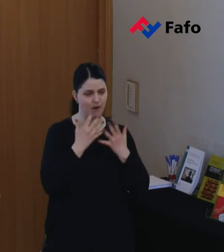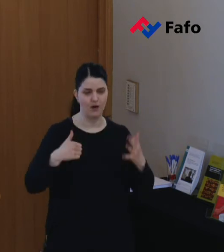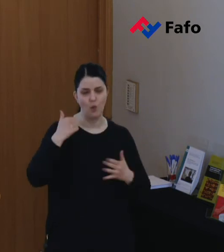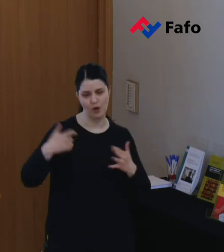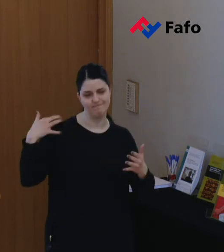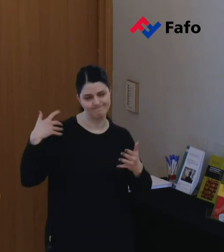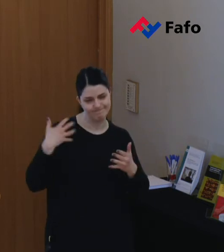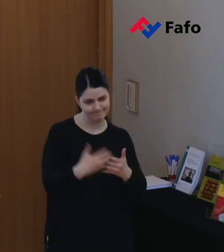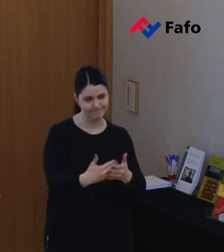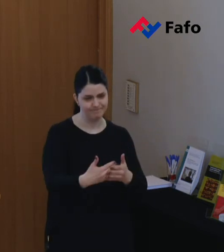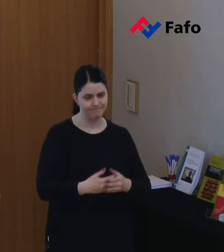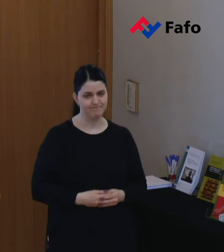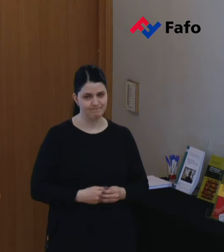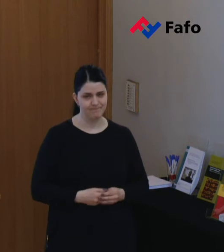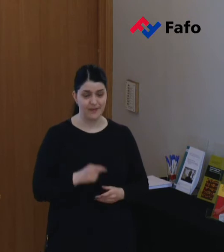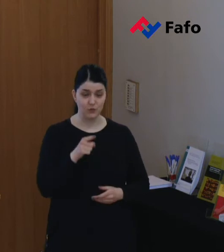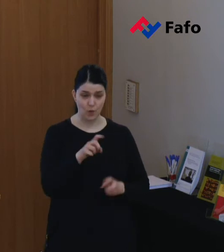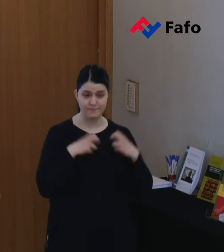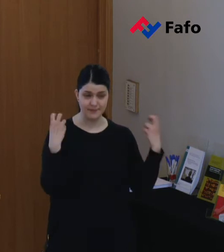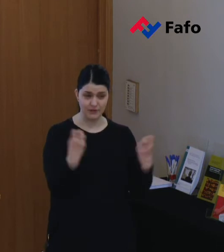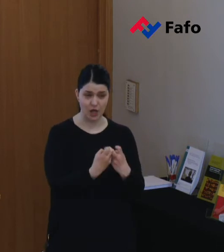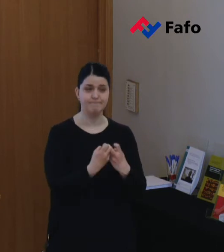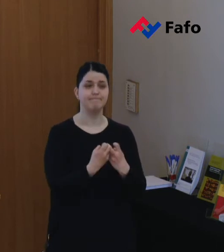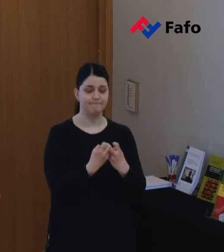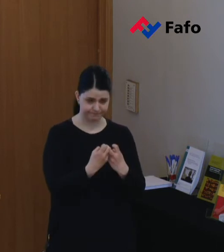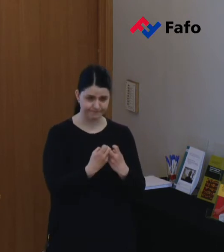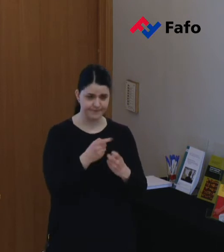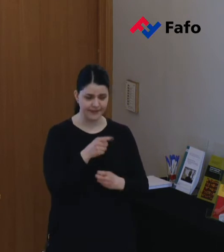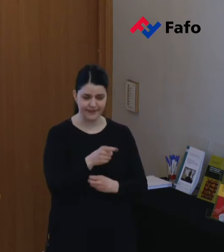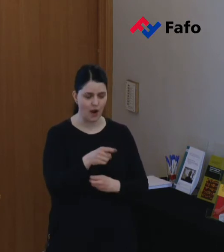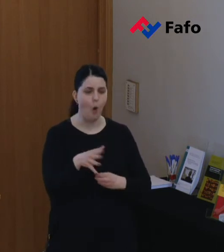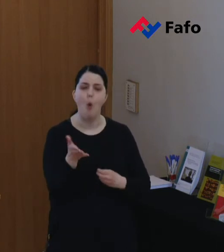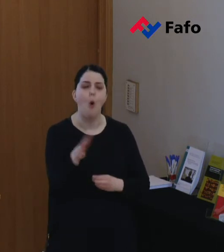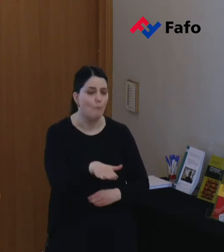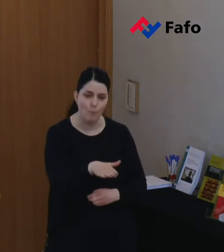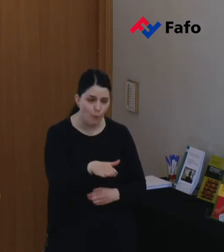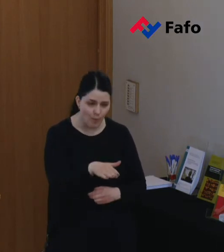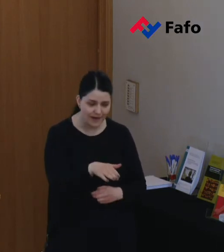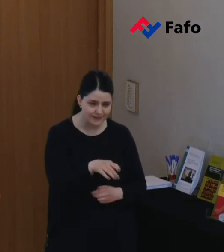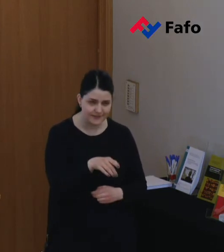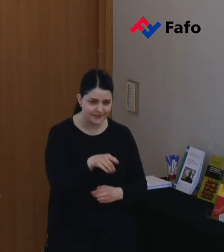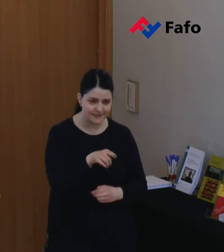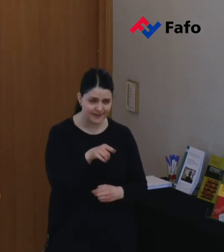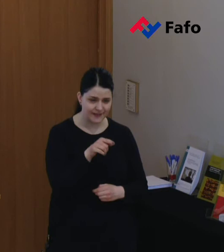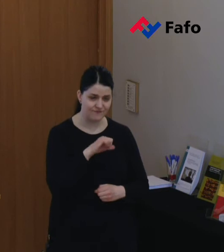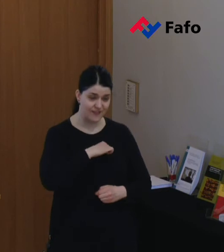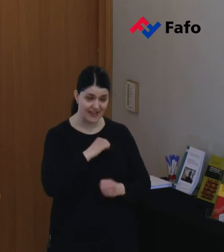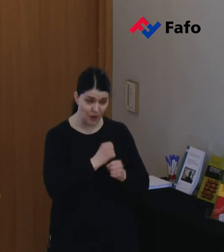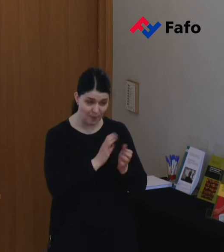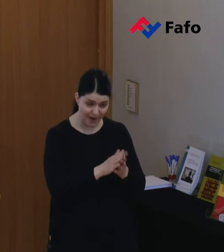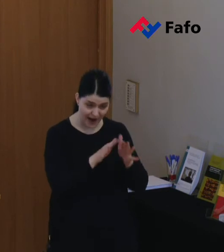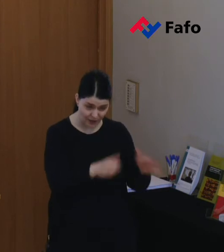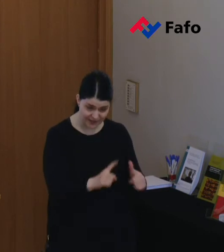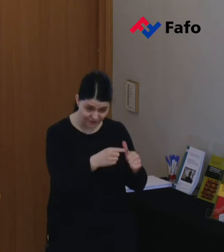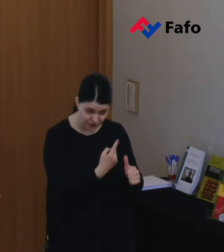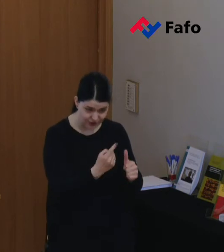årrekke. Så dette seminaret er ikke om vi skal jobbe med Housing